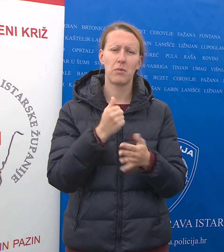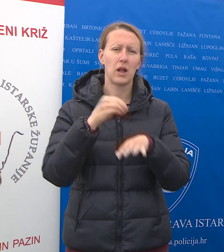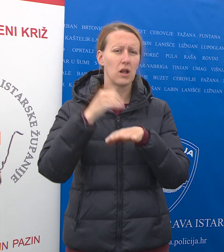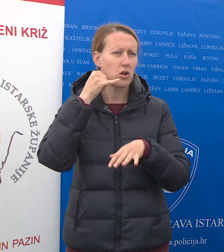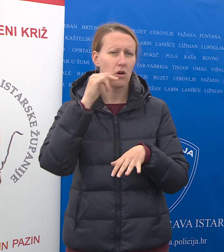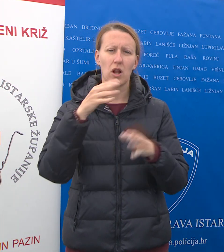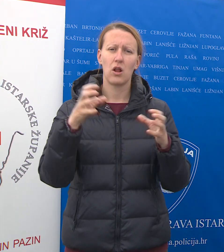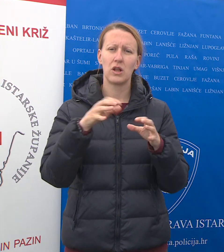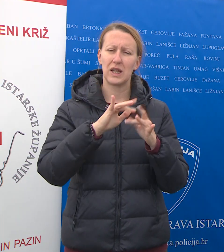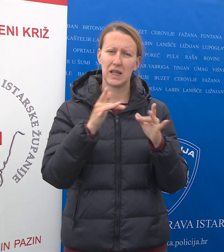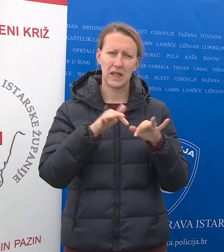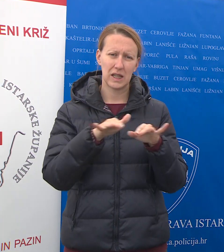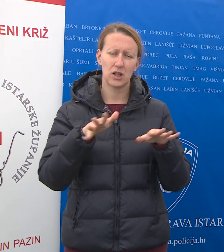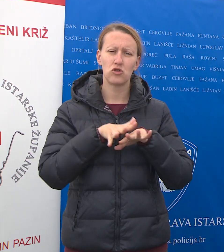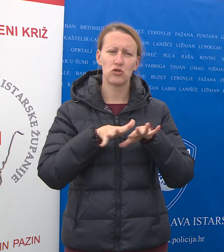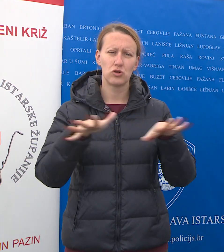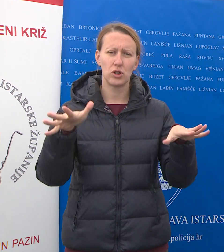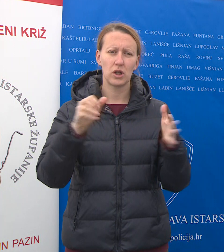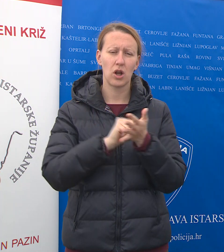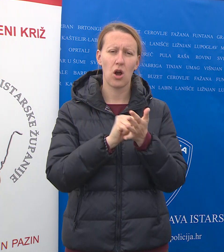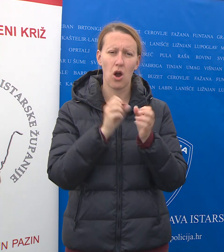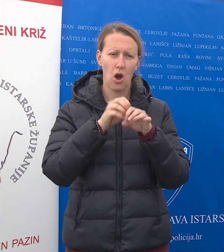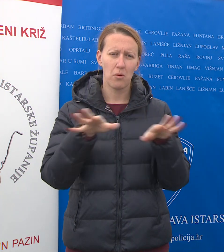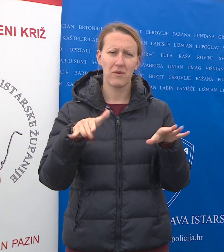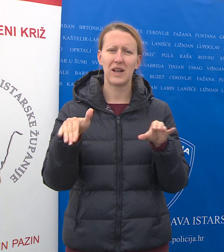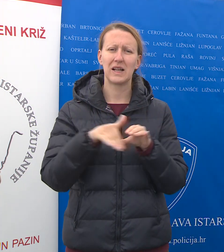dojavu da na društvenim mrežama se širi objava